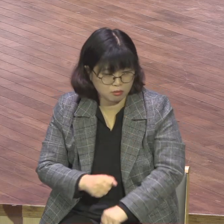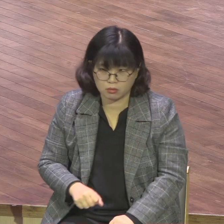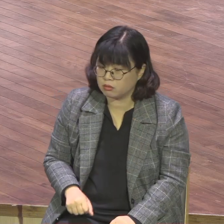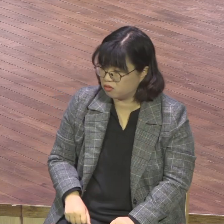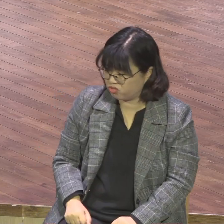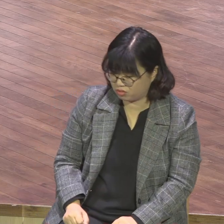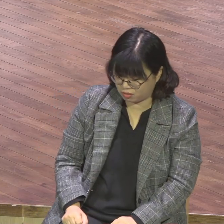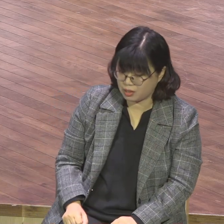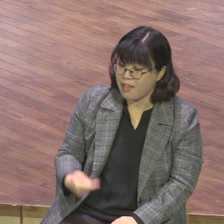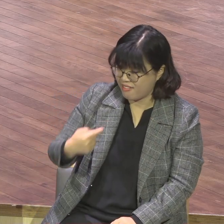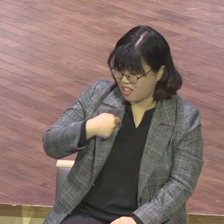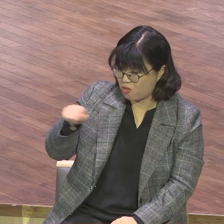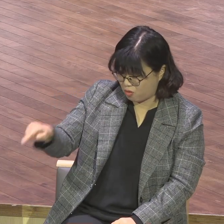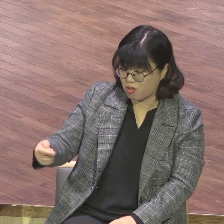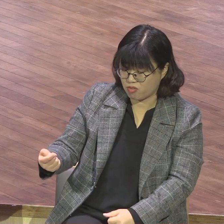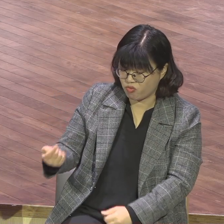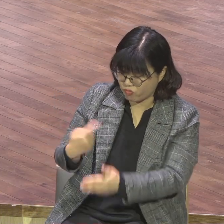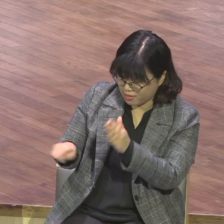최선을 다했어.